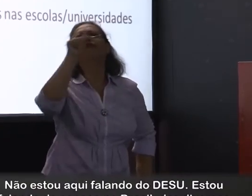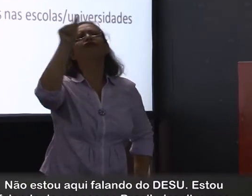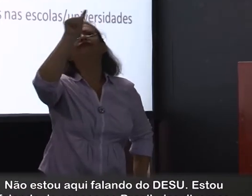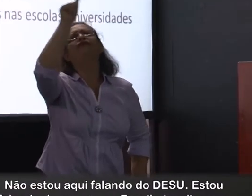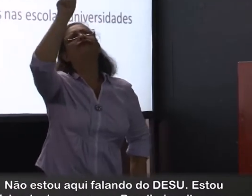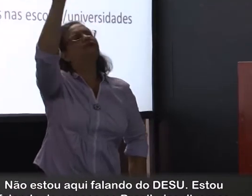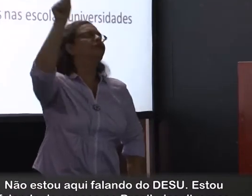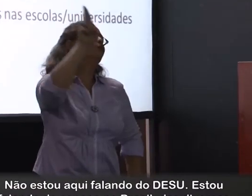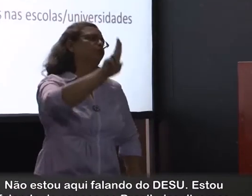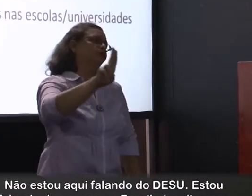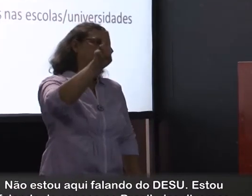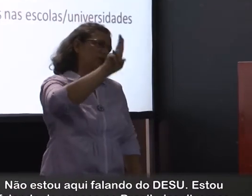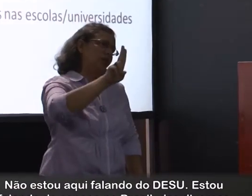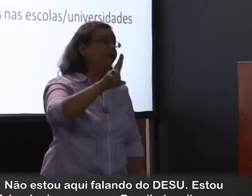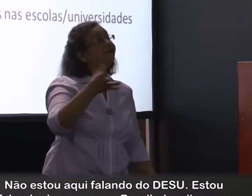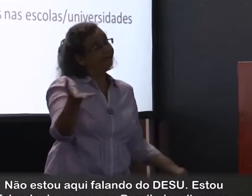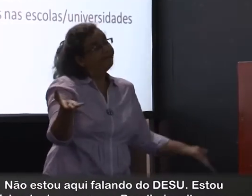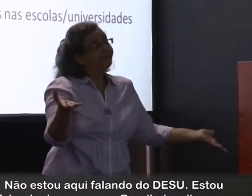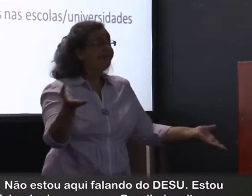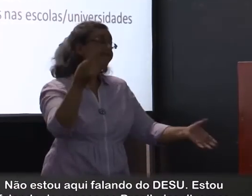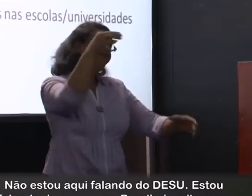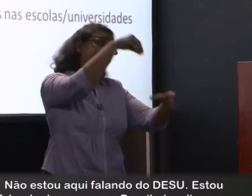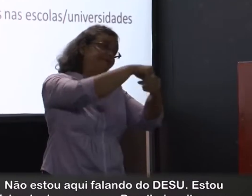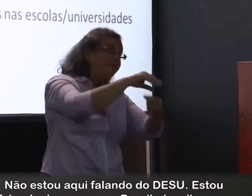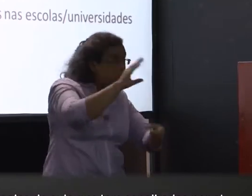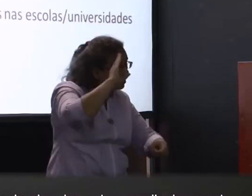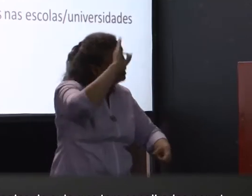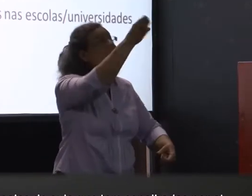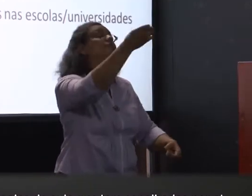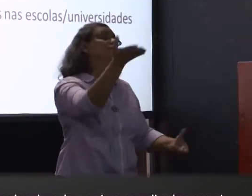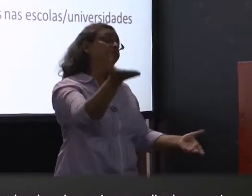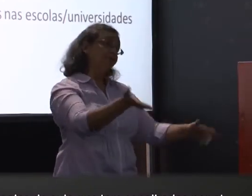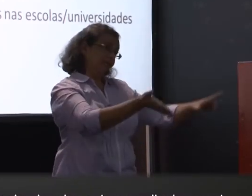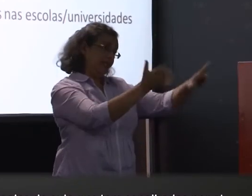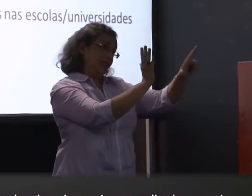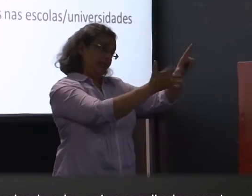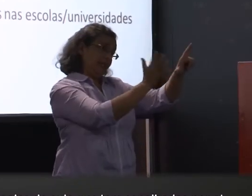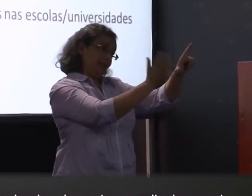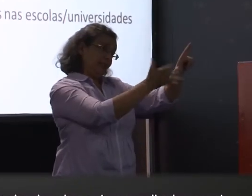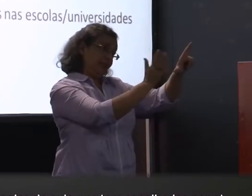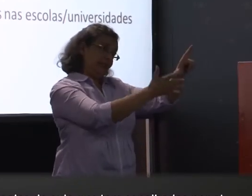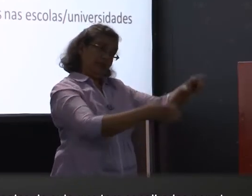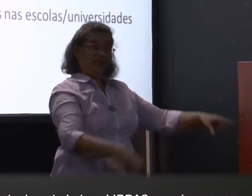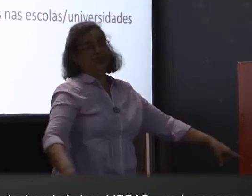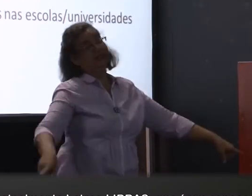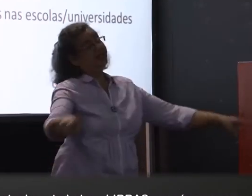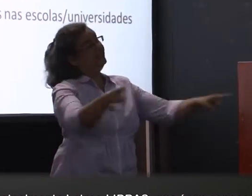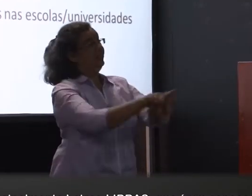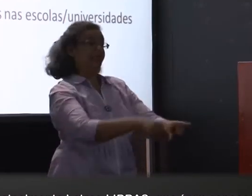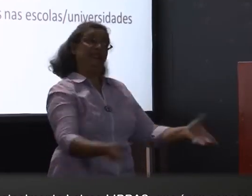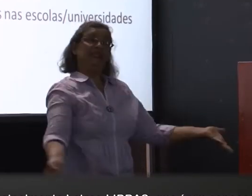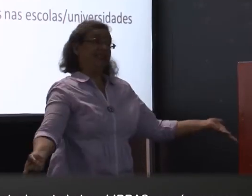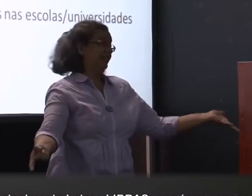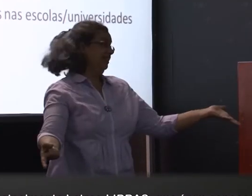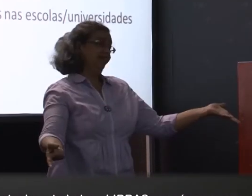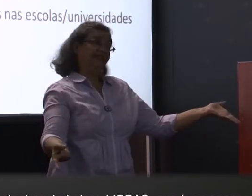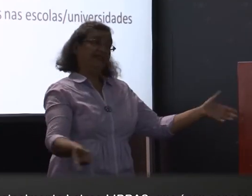estou falando do espaço do Brasil, né? Nas diversas salas de aulas que tem espalhadas por aí, né? Letras Libras